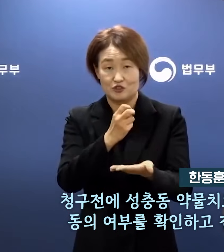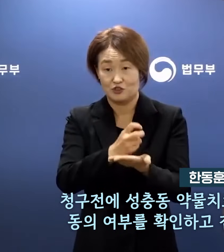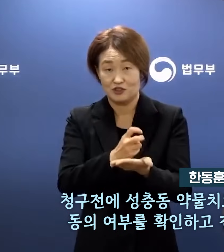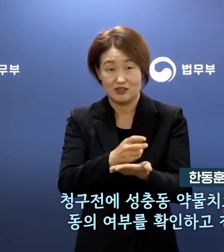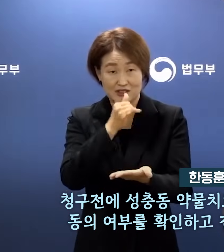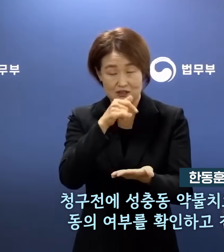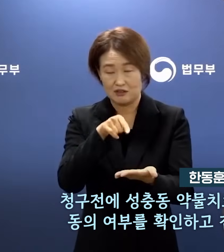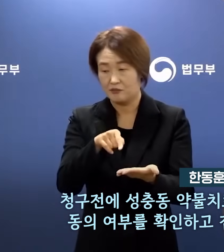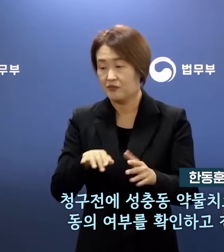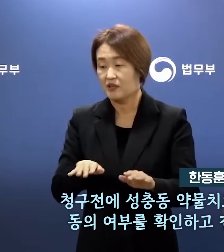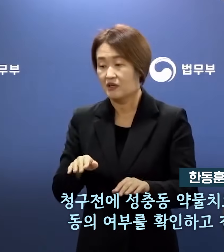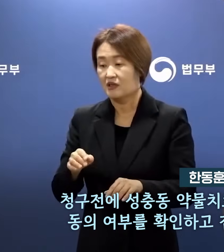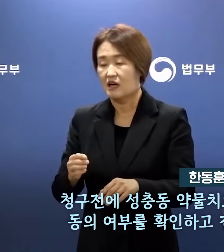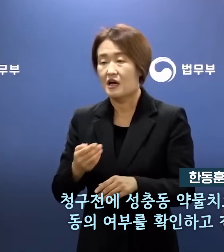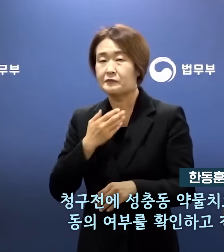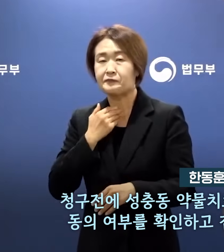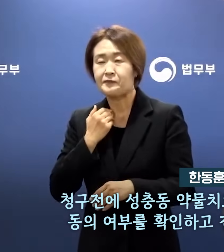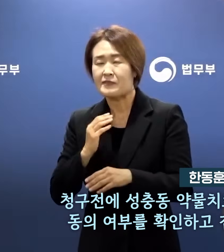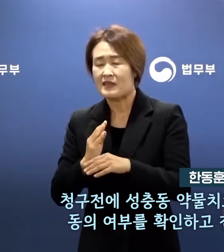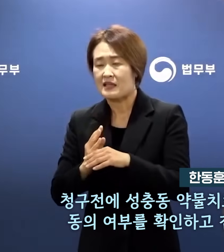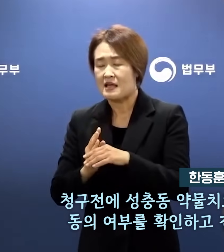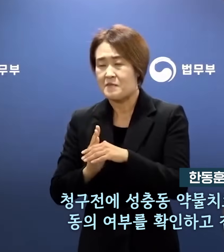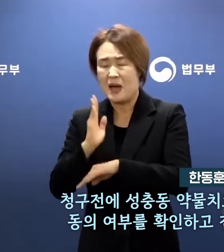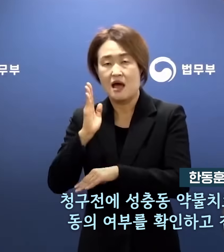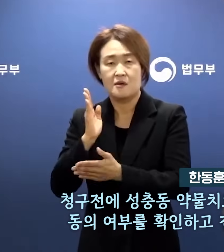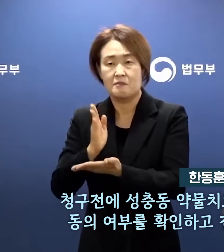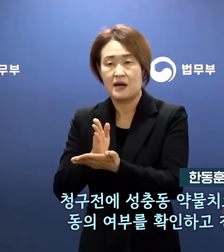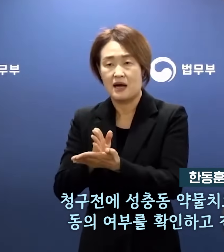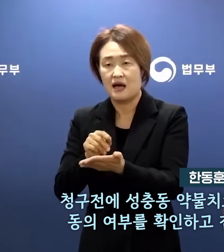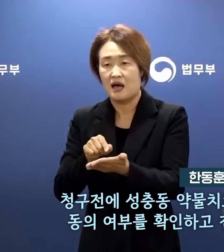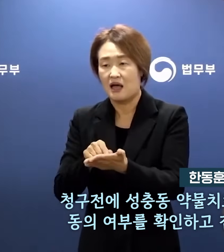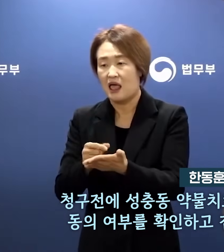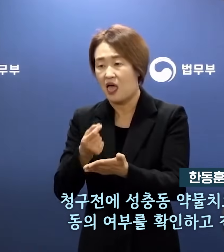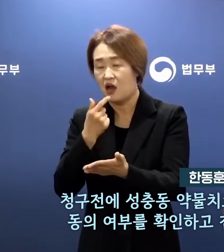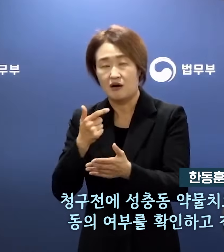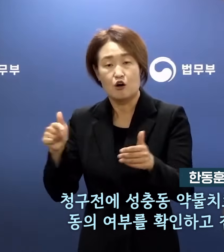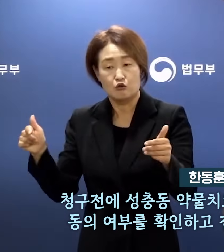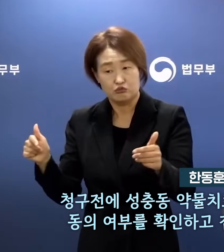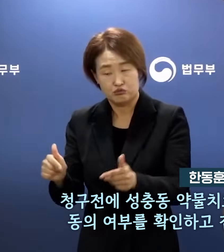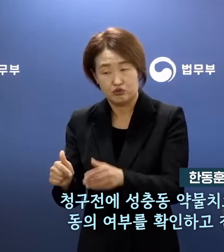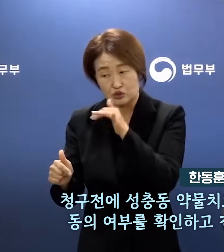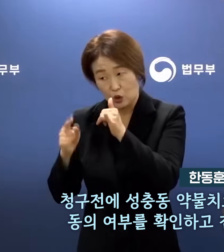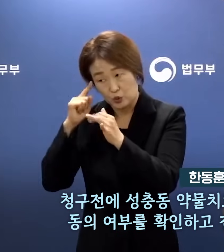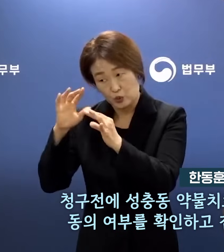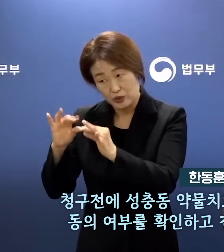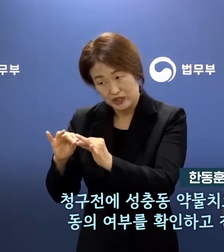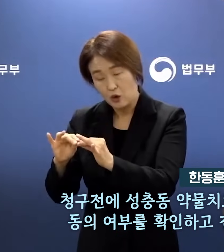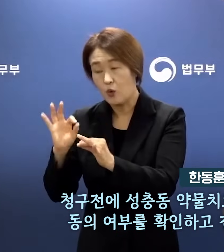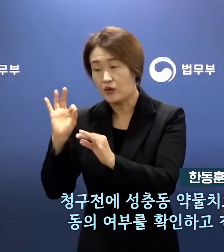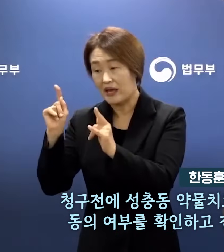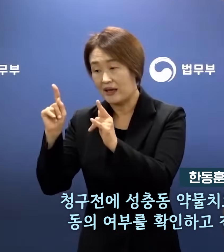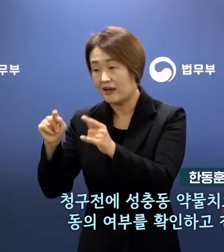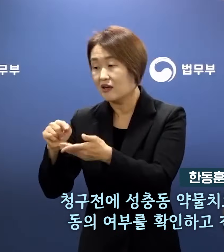성충동 약물 치료에 대해서 충분히 설명하고 동의 여부를 확인하고 검사에 통보하도록 했습니다.